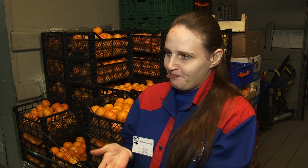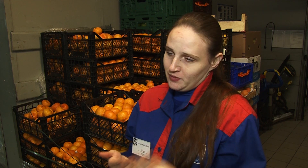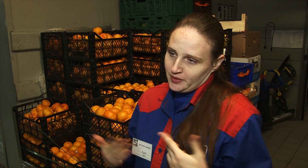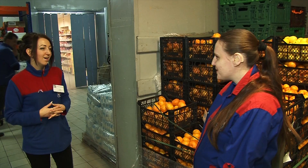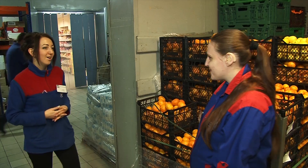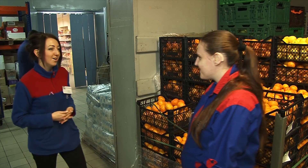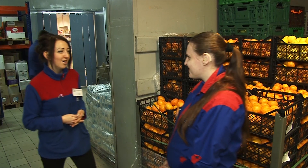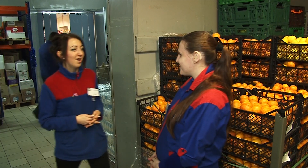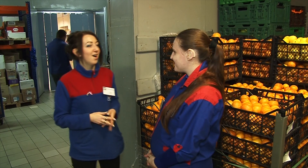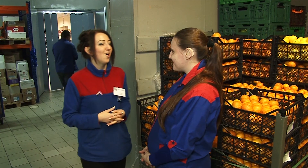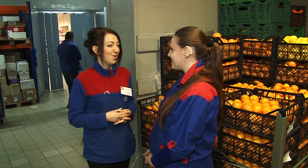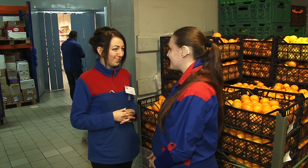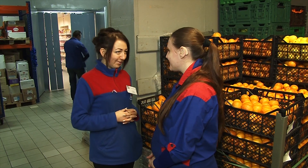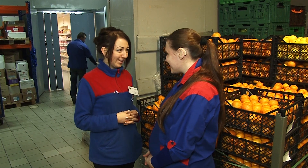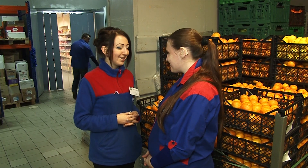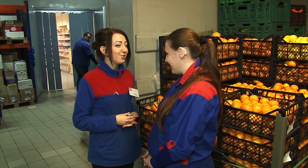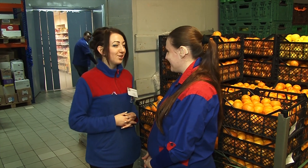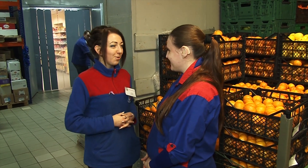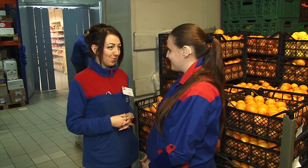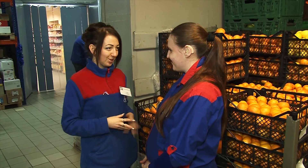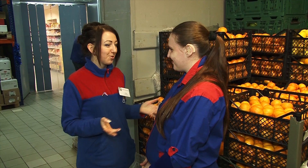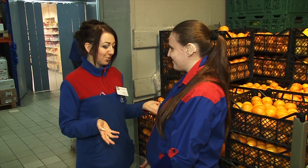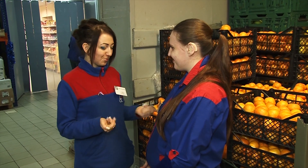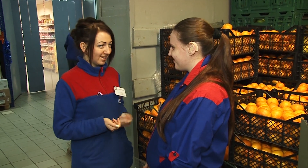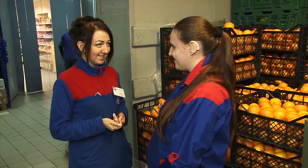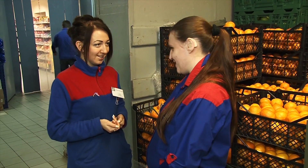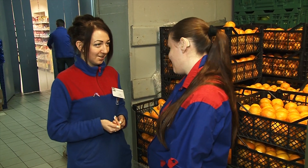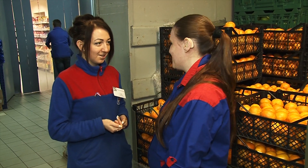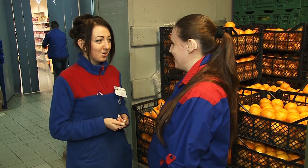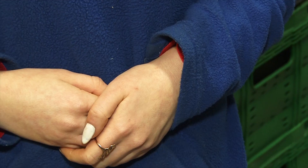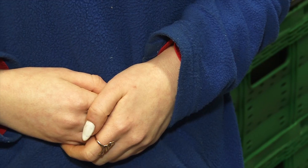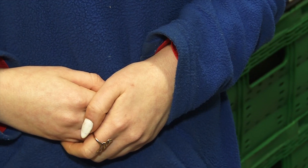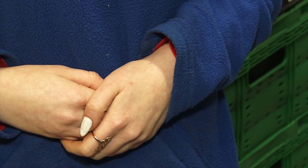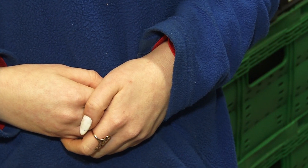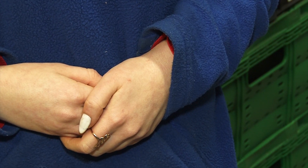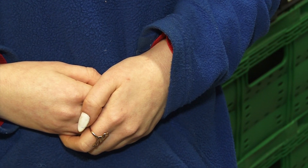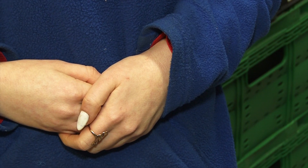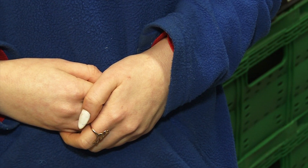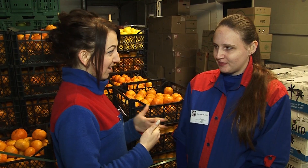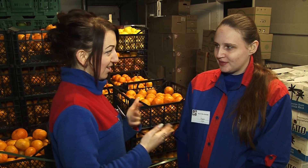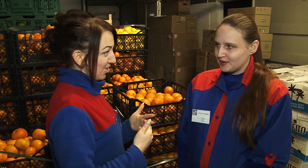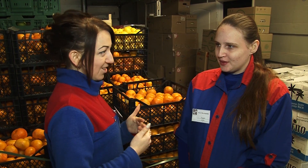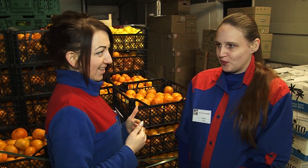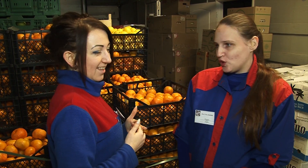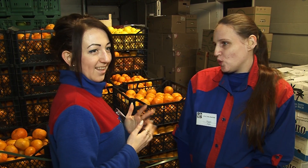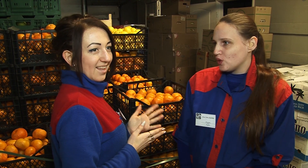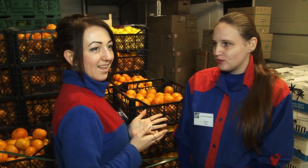відмовили. Більше року Анна працює в одному із полтавських супермаркетів фасувальником. Говорить, хвилювалася, як